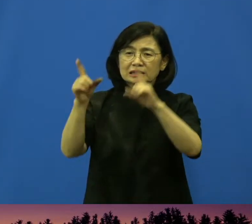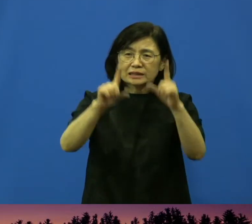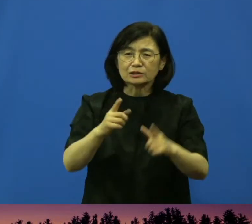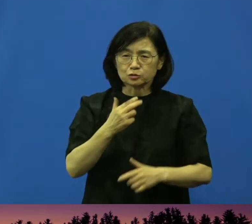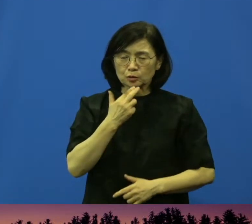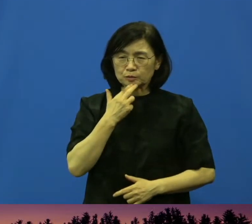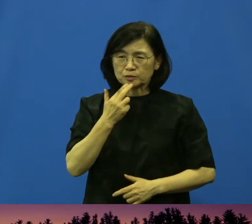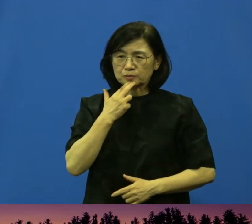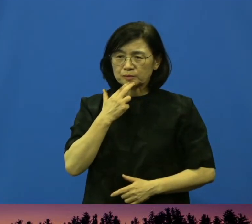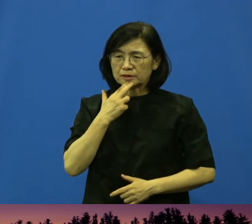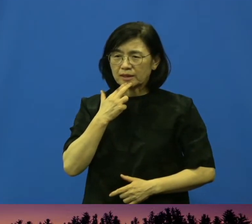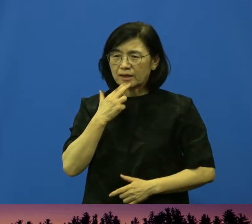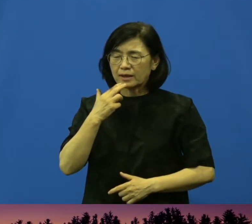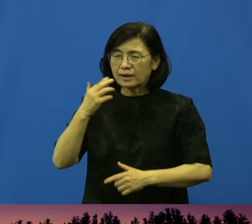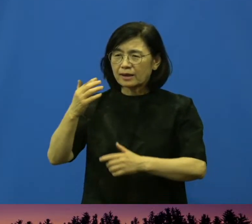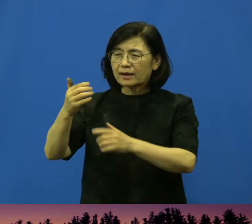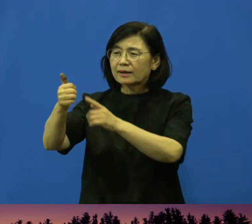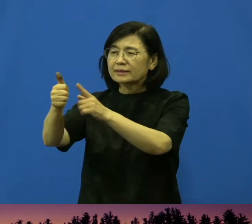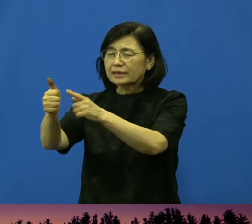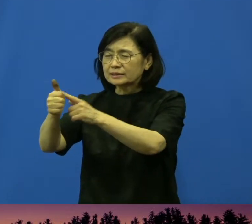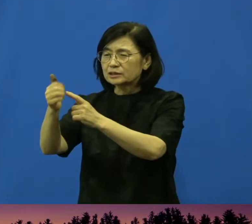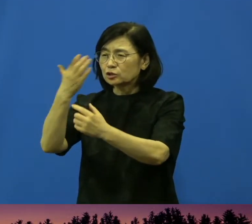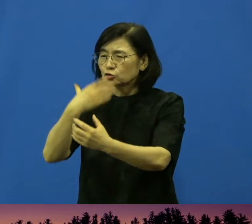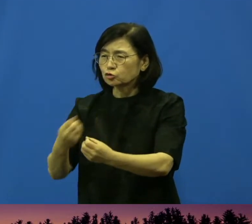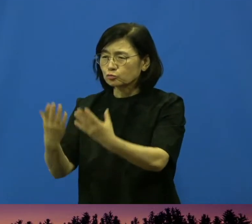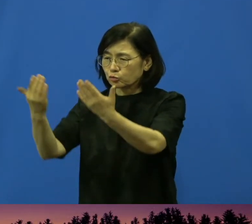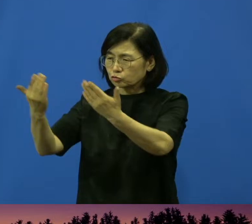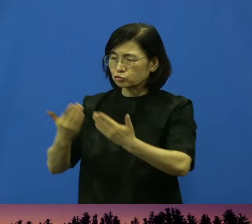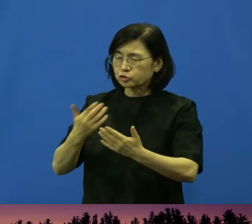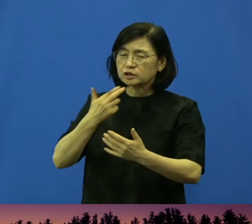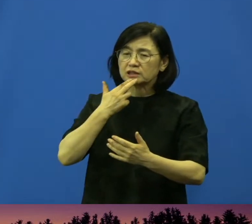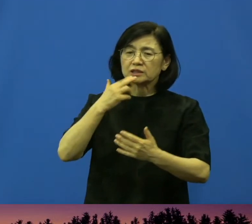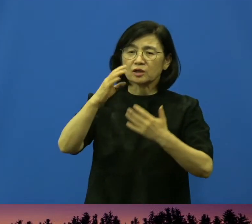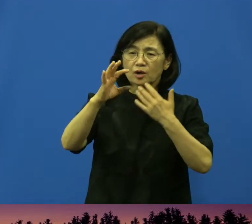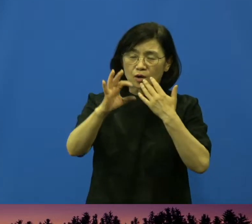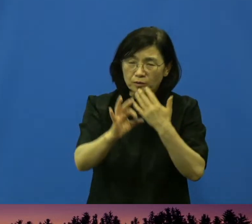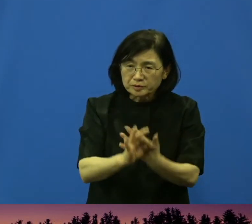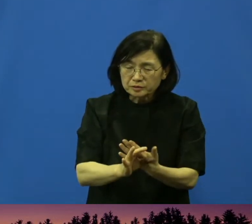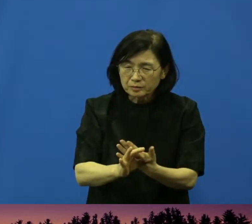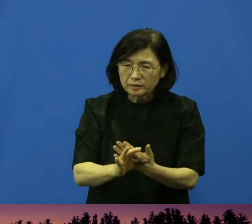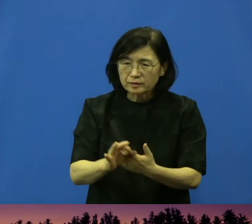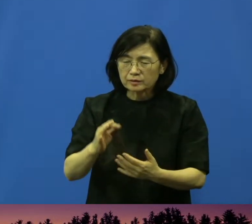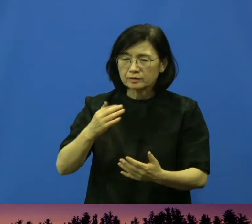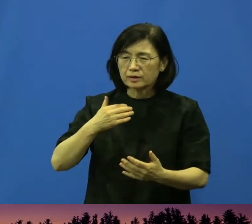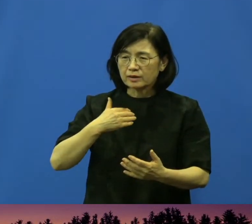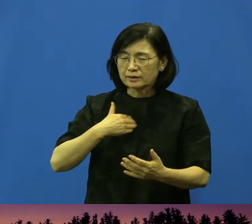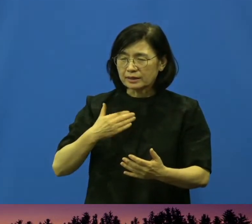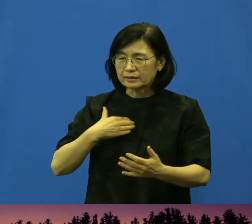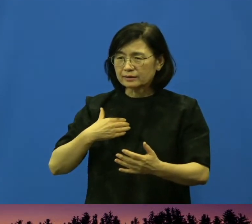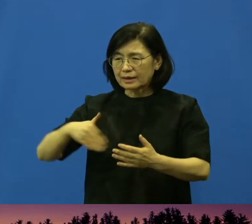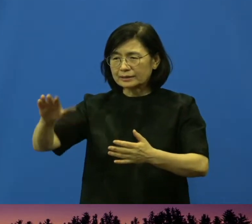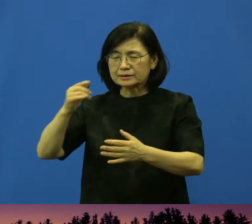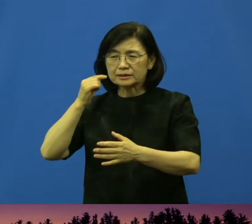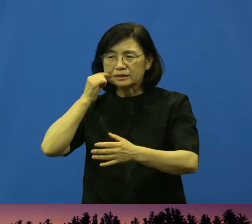않겠습니다. 나는 이제 더 이상 지금 갈 곳이 없습니다. 전적으로 당신을 의지할 수밖에